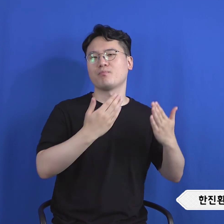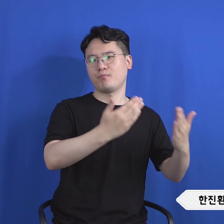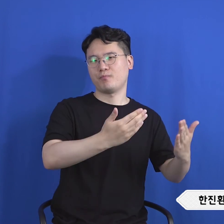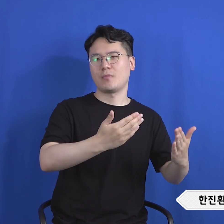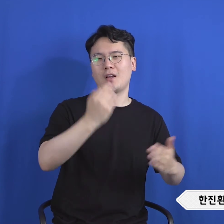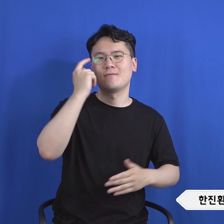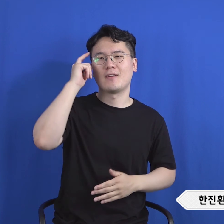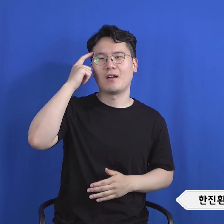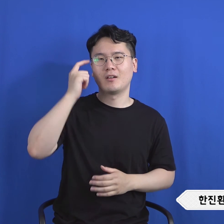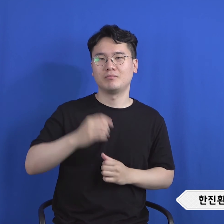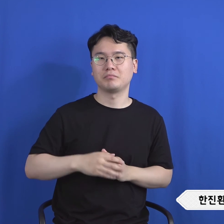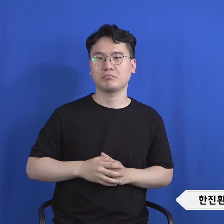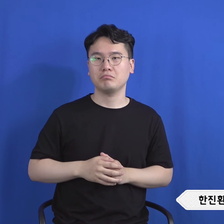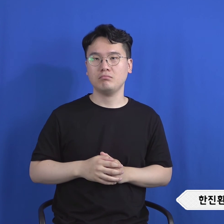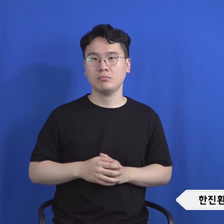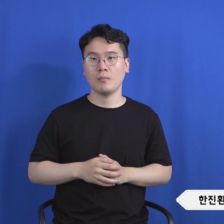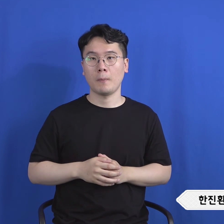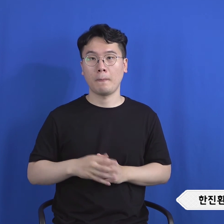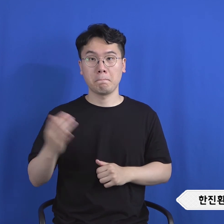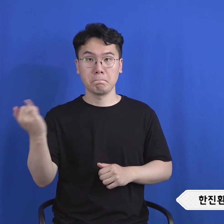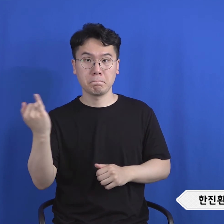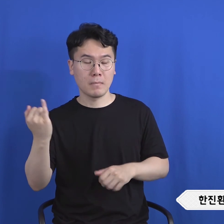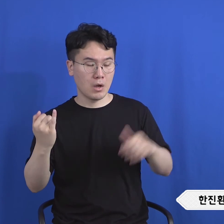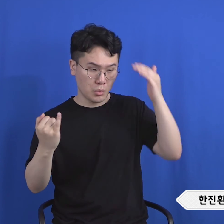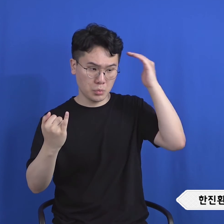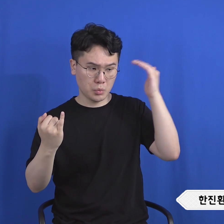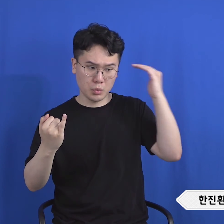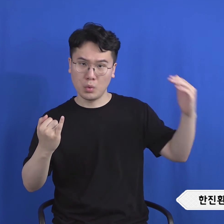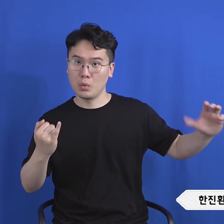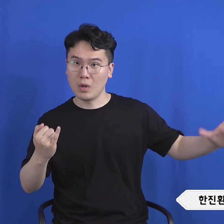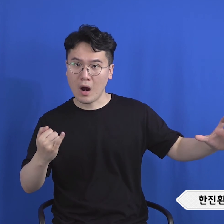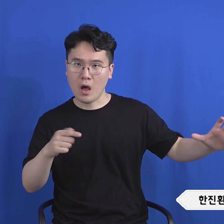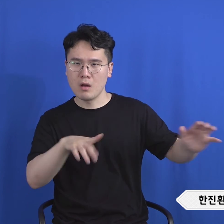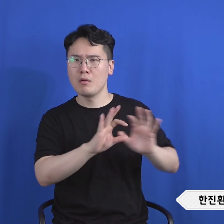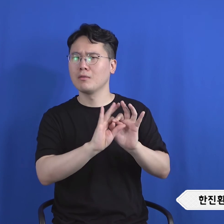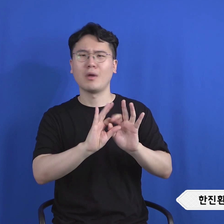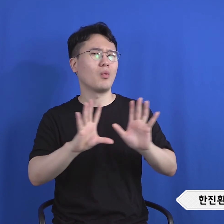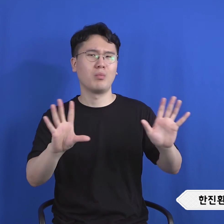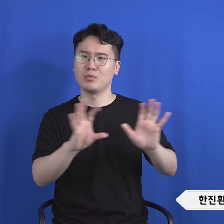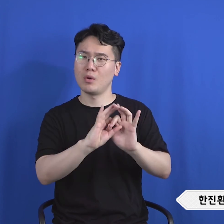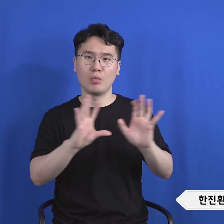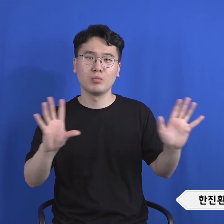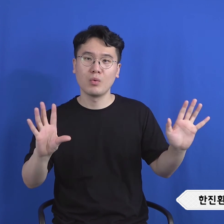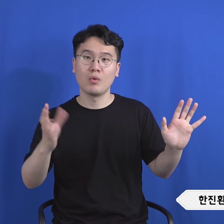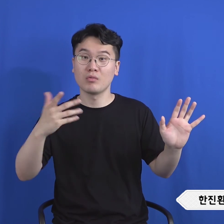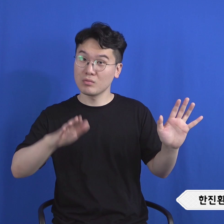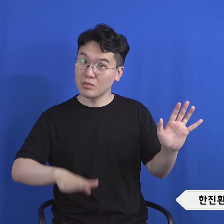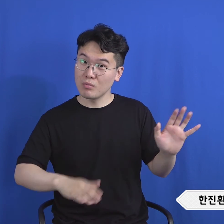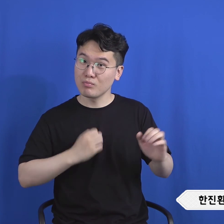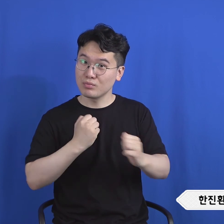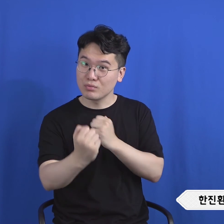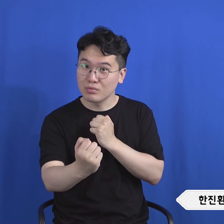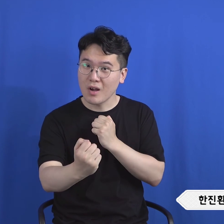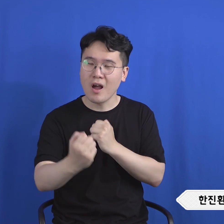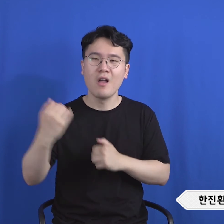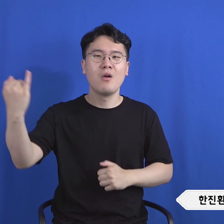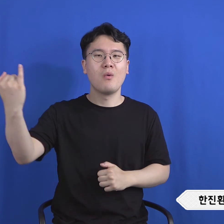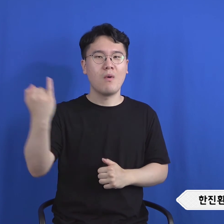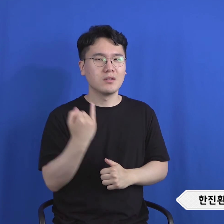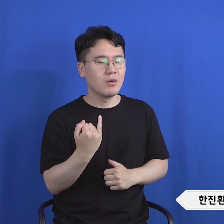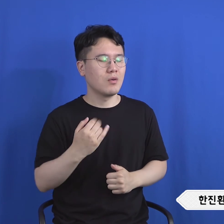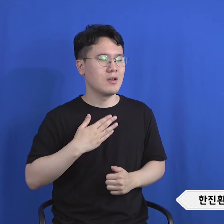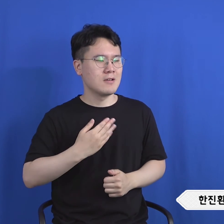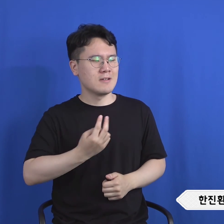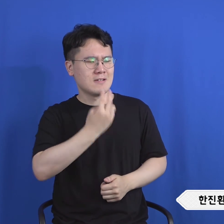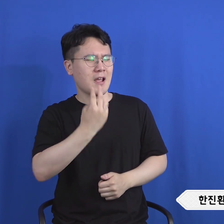백성들이 자기하고 무슨 상관이 있다고 그 새파란 꽃다운 청춘을 이 땅에 와서